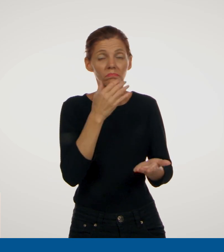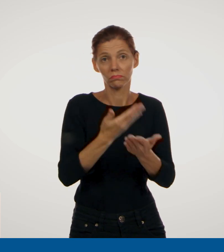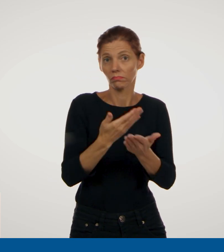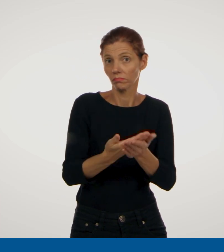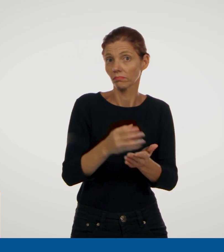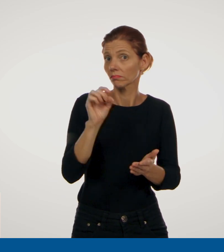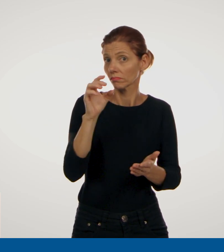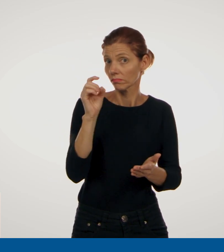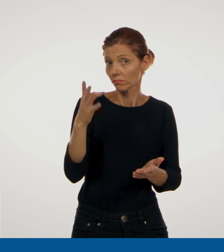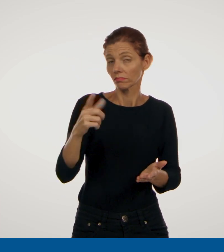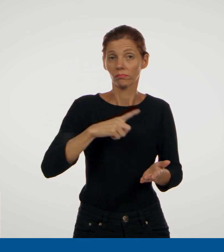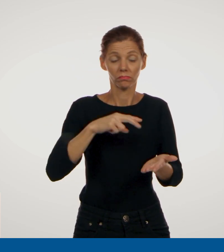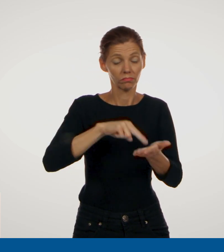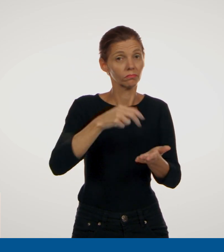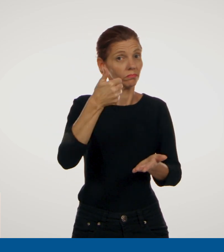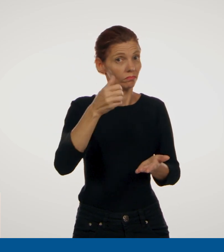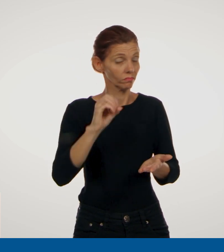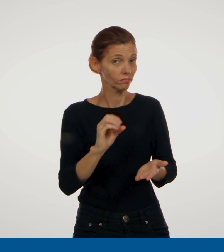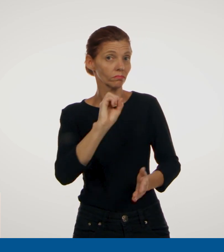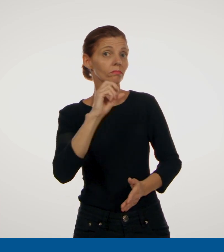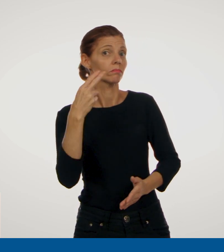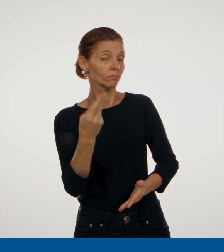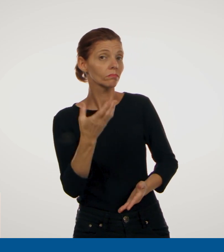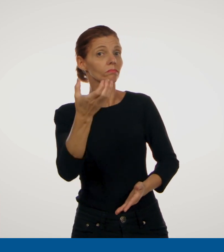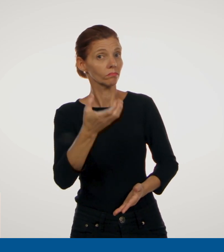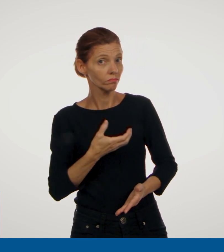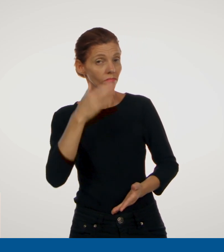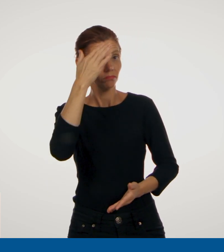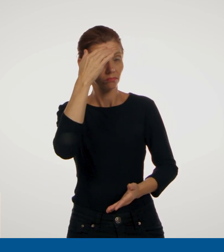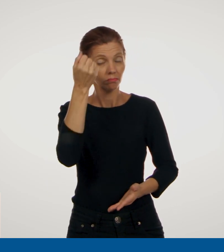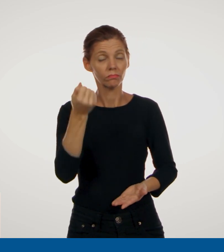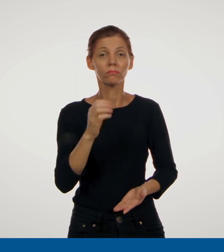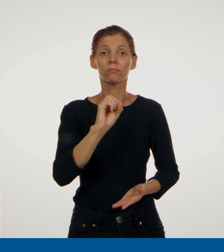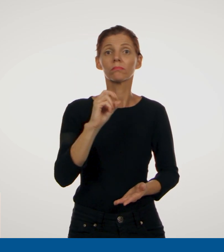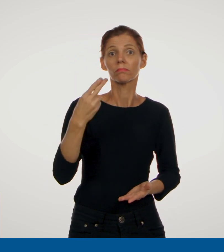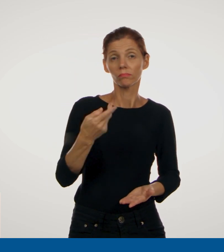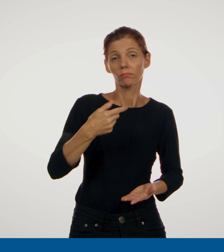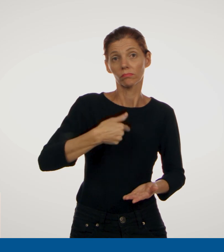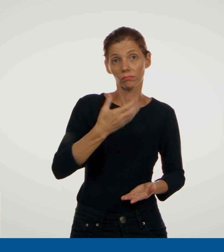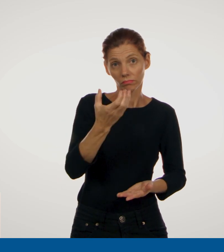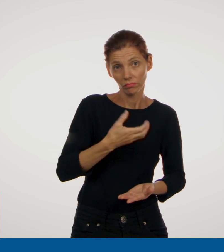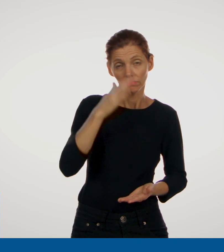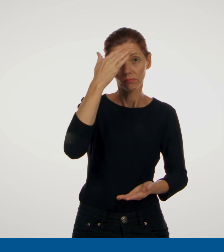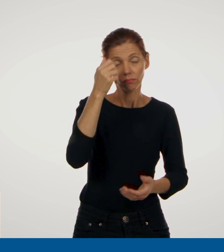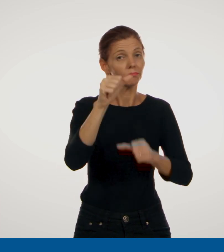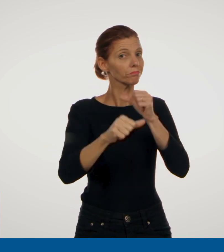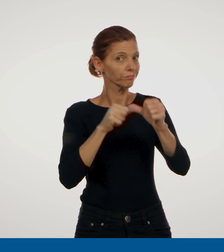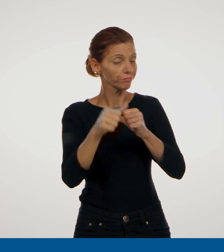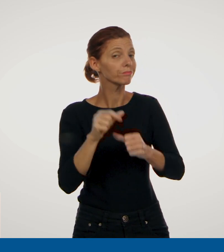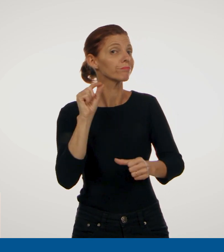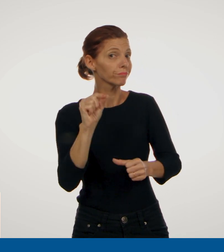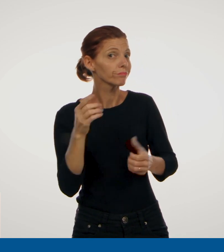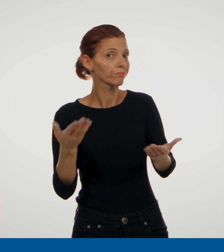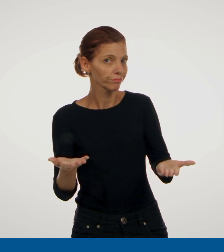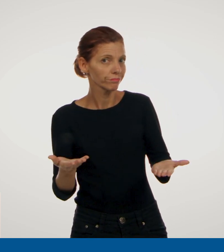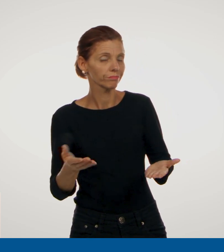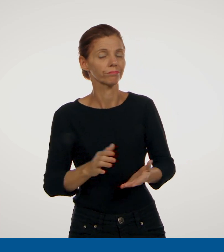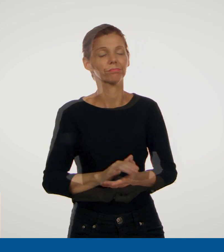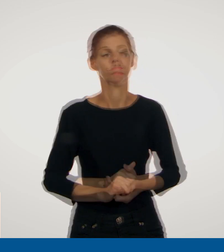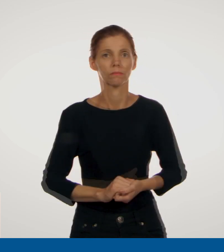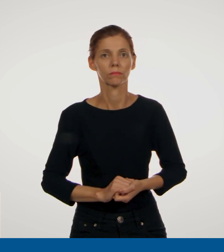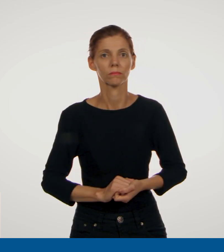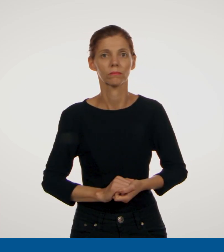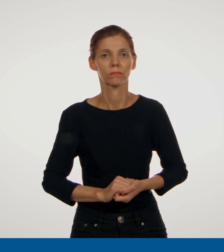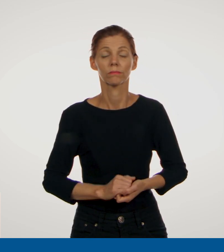esse conteúdo para ganhar um 10. Ou seja, aquilo que eu quero saber ou aquilo que eu quero saber em troca de alguma